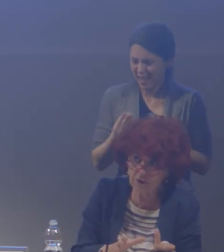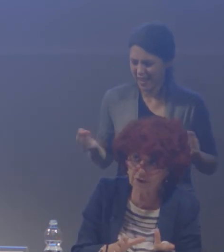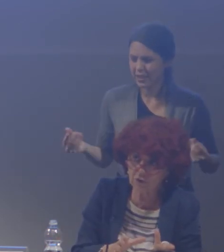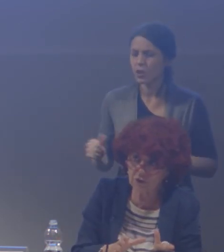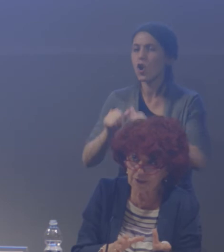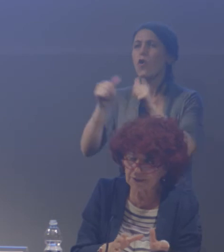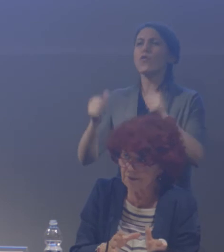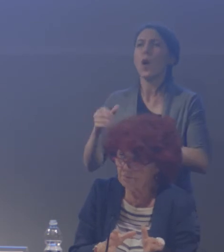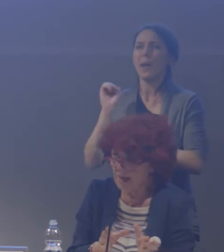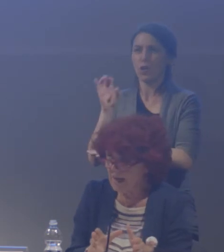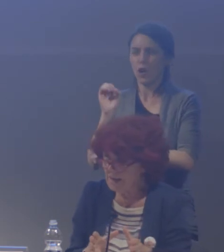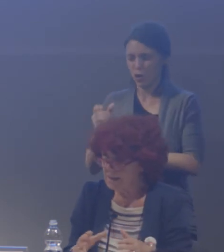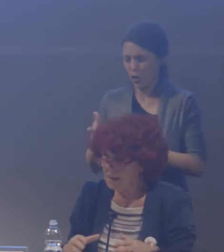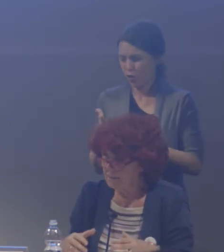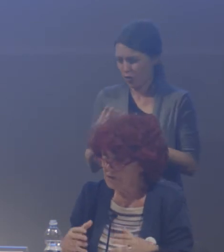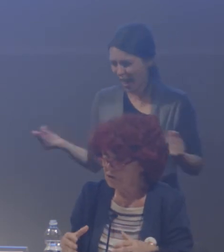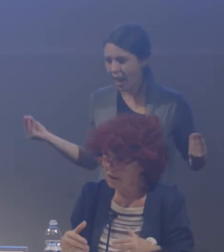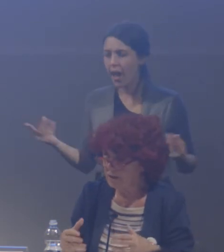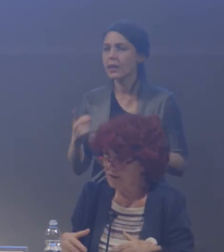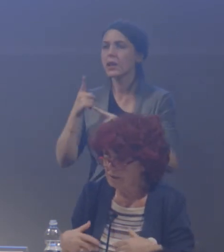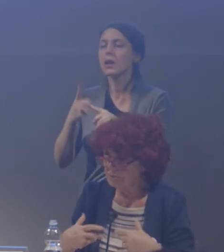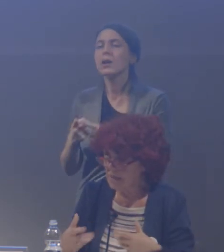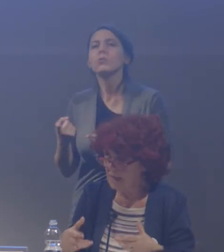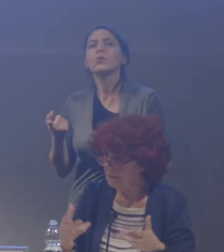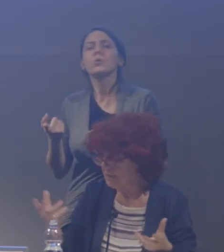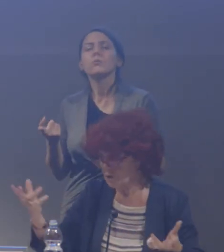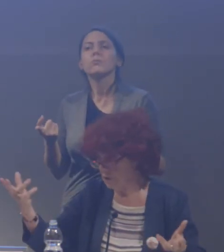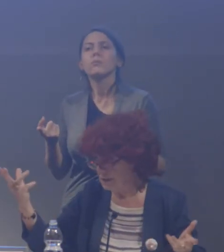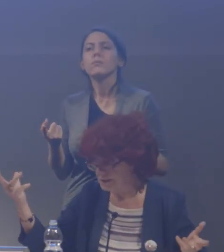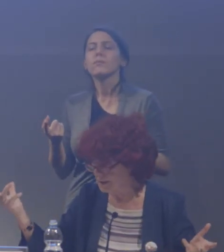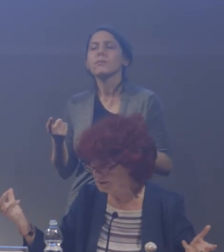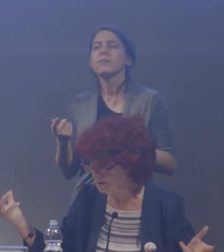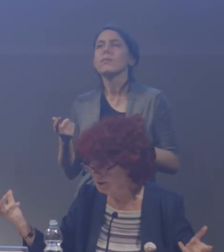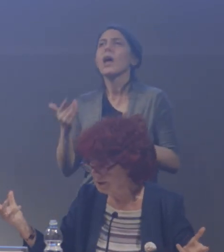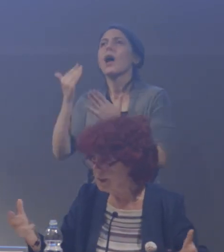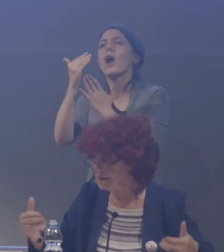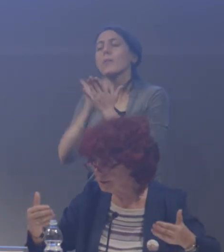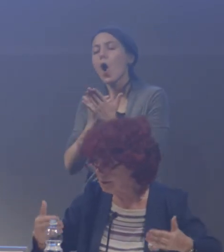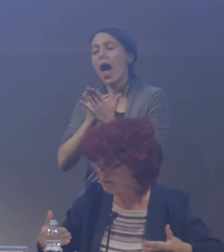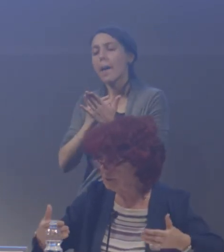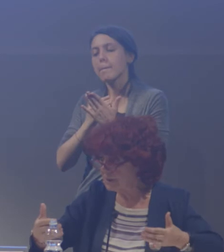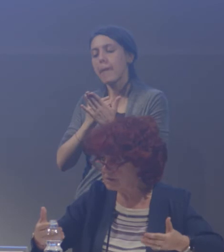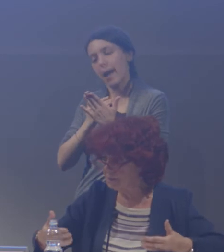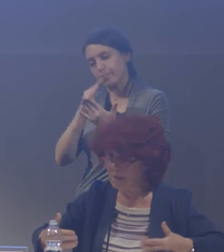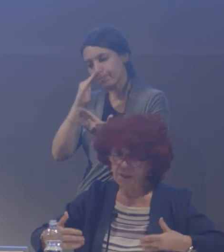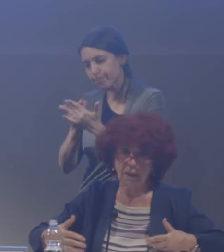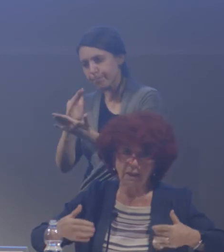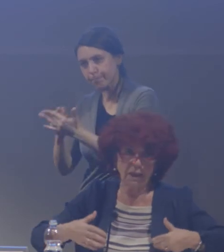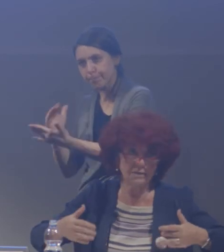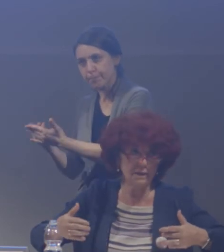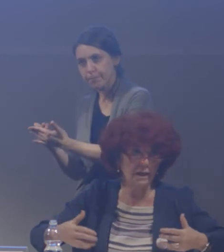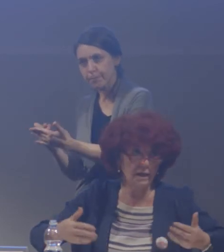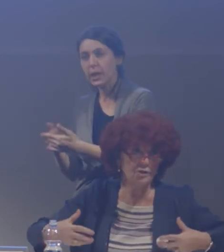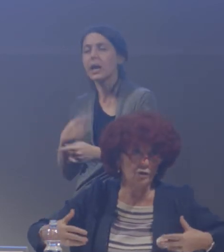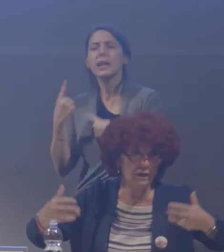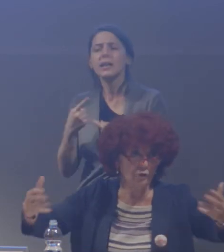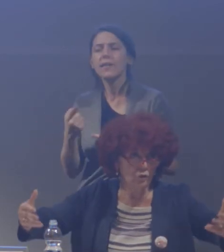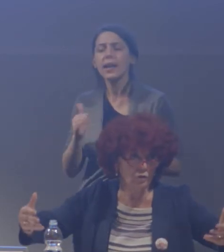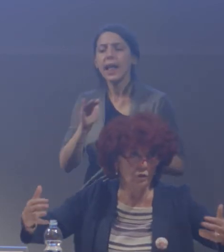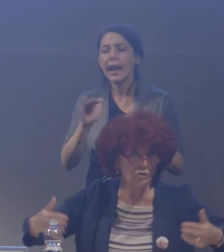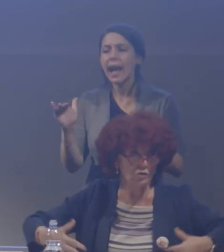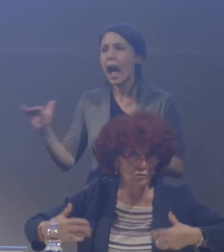formazione dei docenti, ma anche capacità di avere piani personalizzati esattamente per sapere che le ragazze e i ragazzi